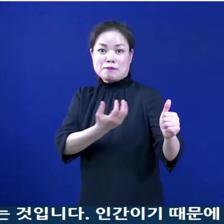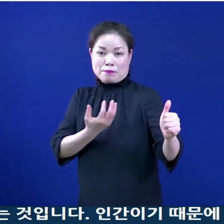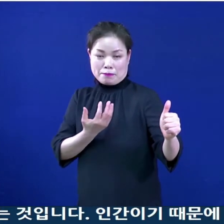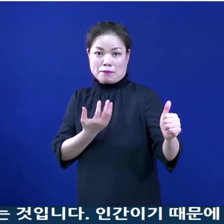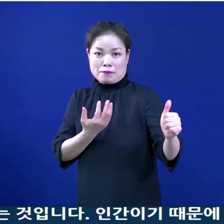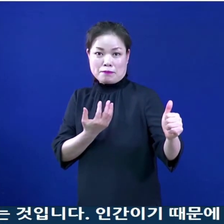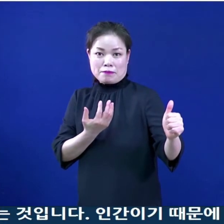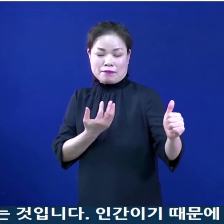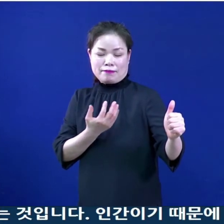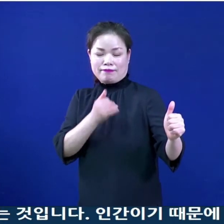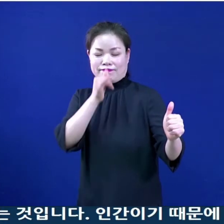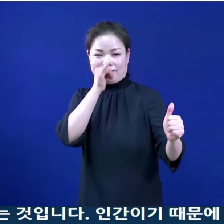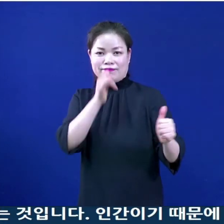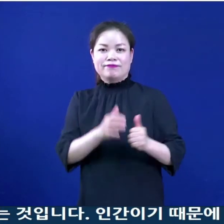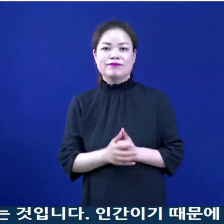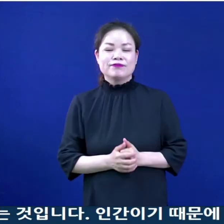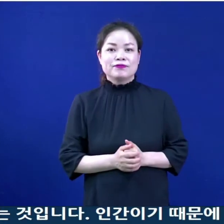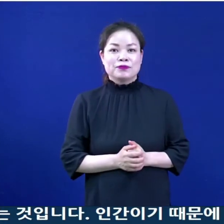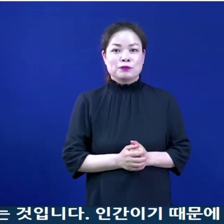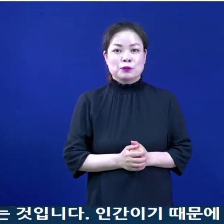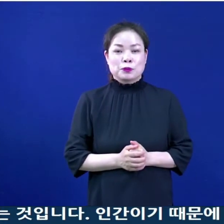수 있었습니다.